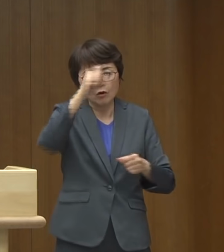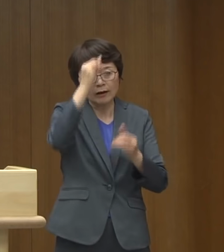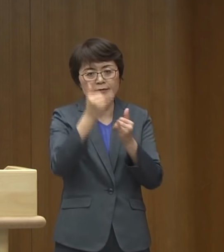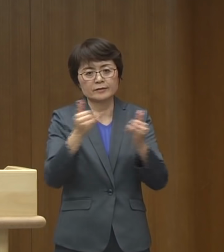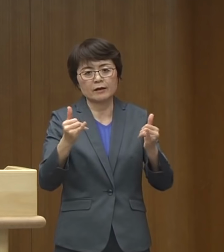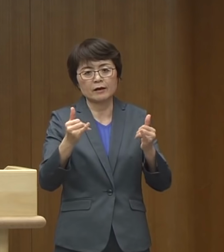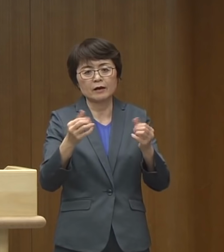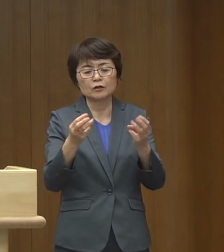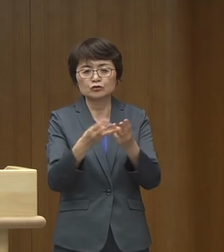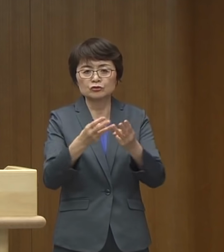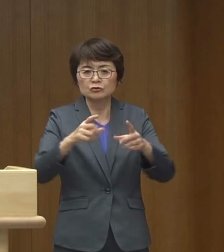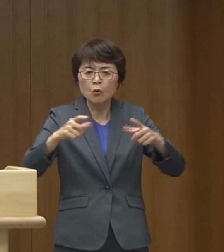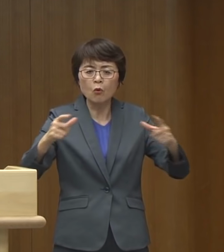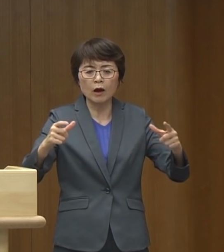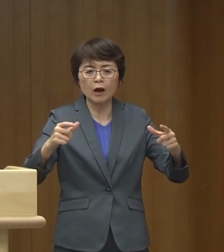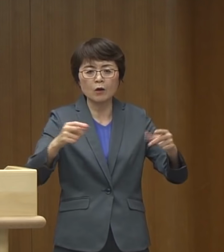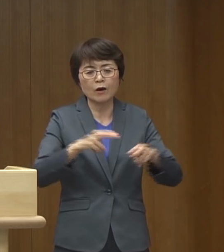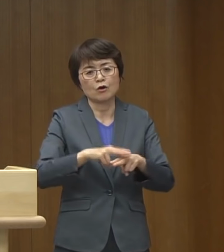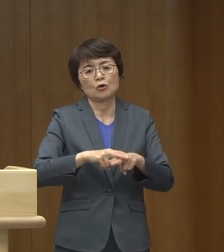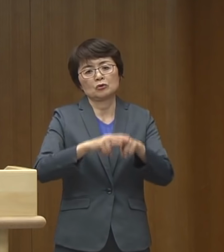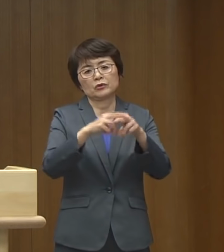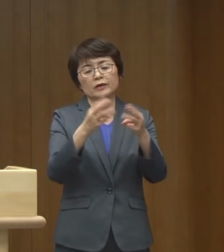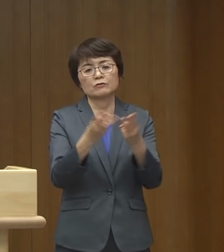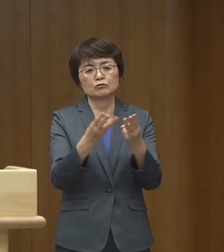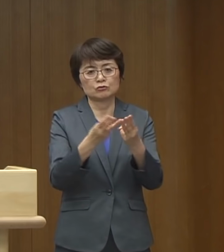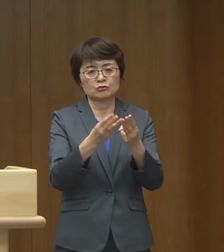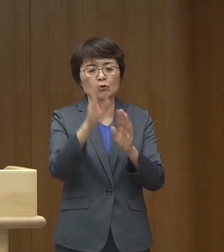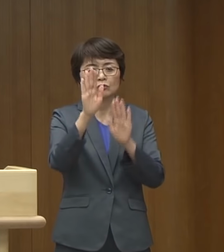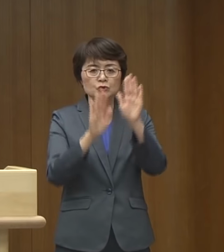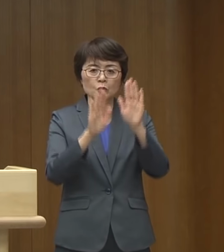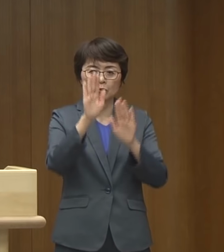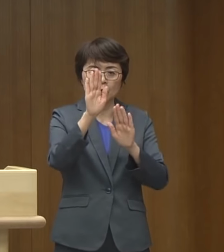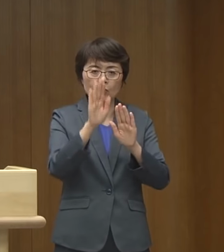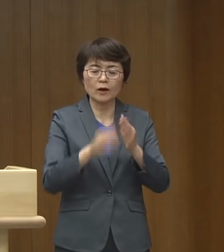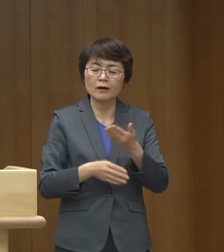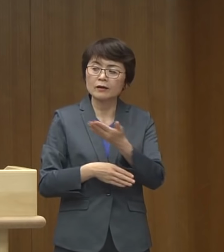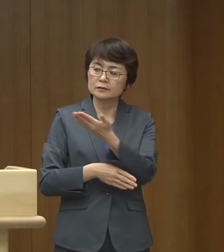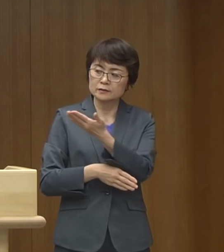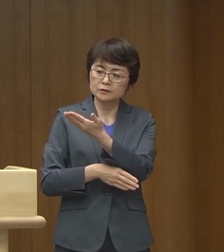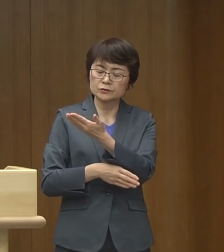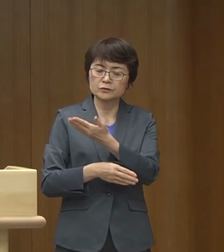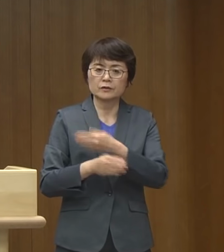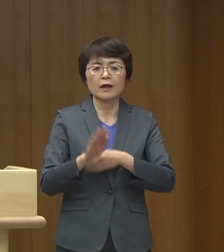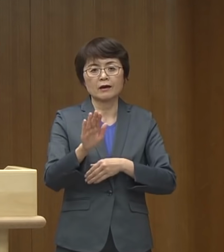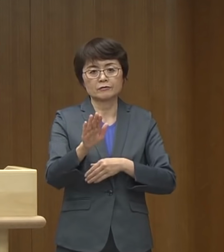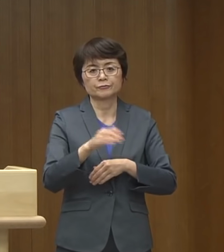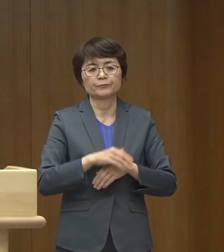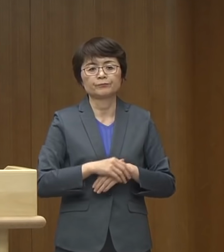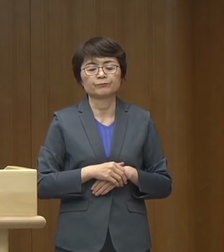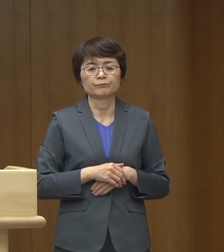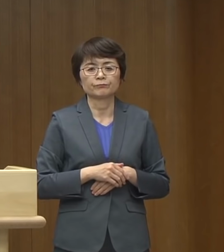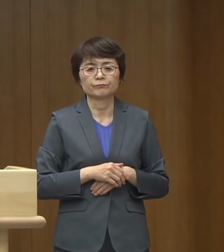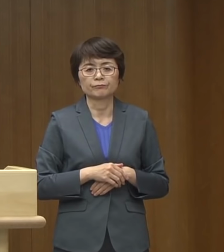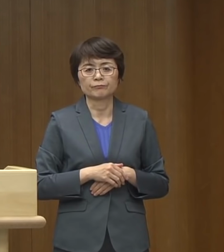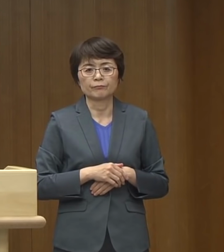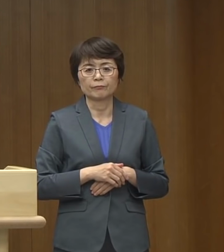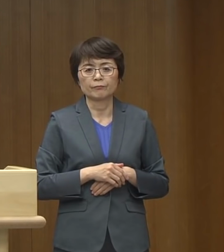の増加、これは累計値ですけども、こういう状況になったというのが事実として、ございます。そ